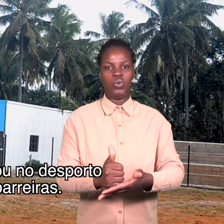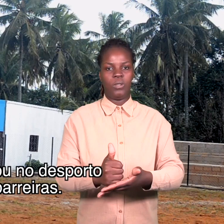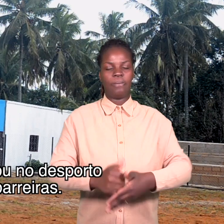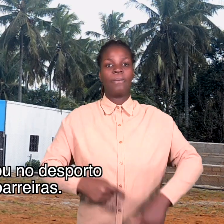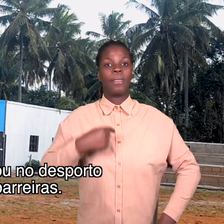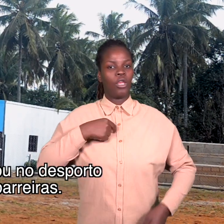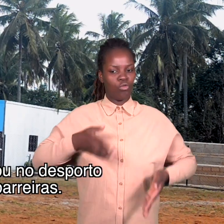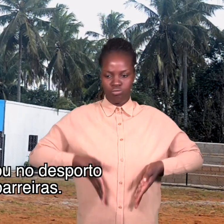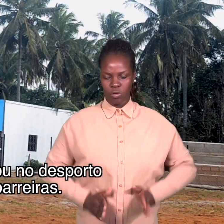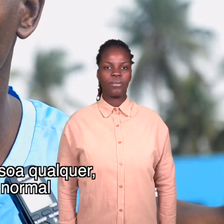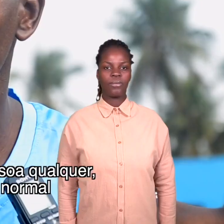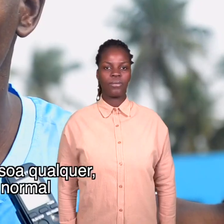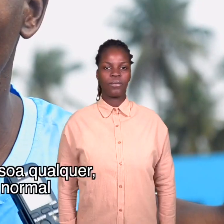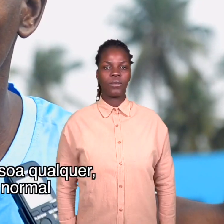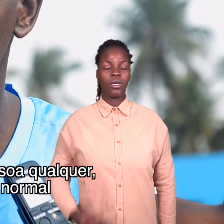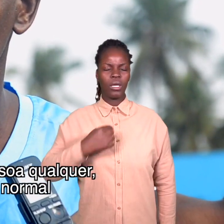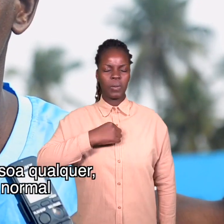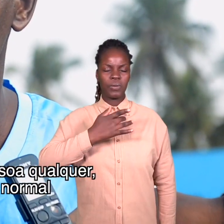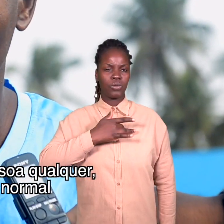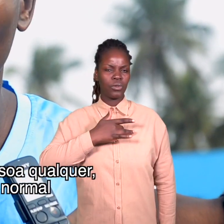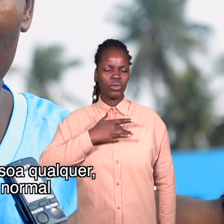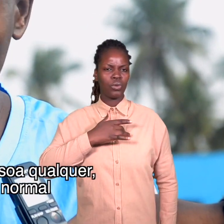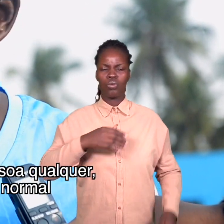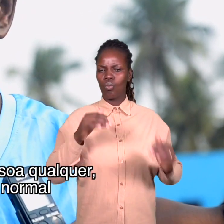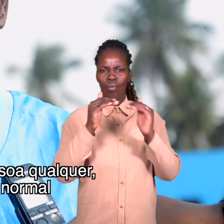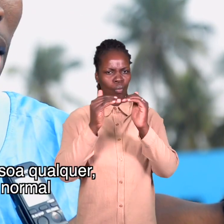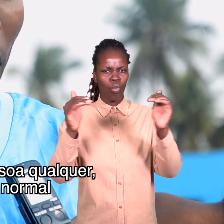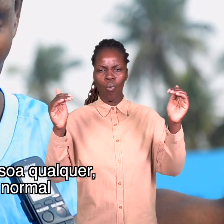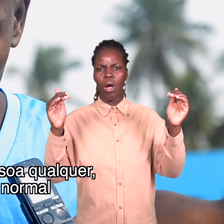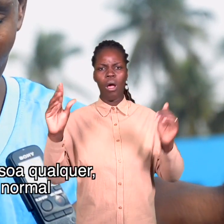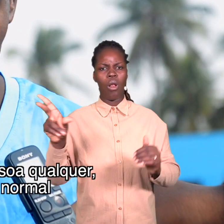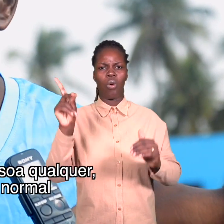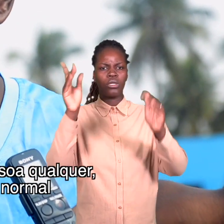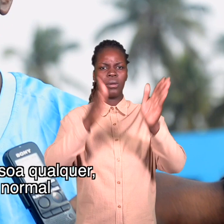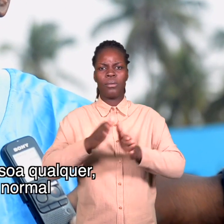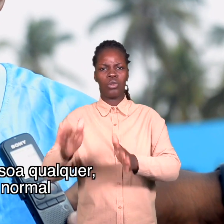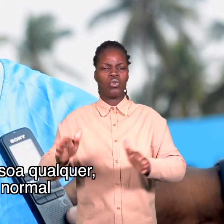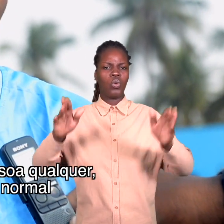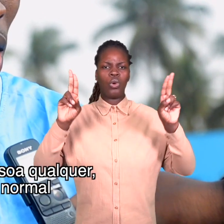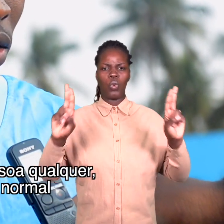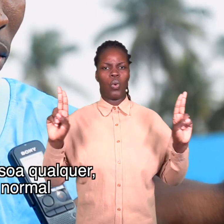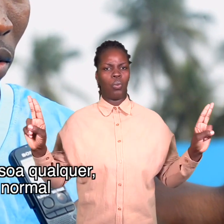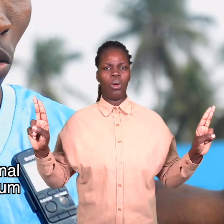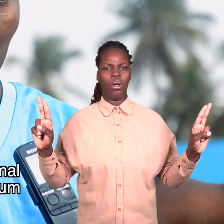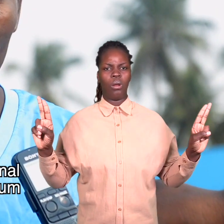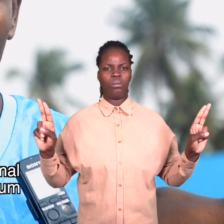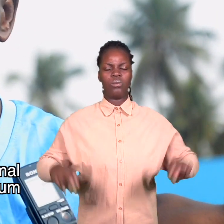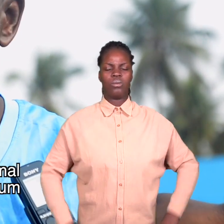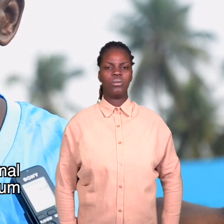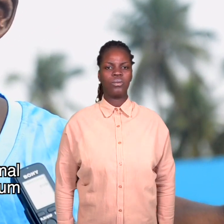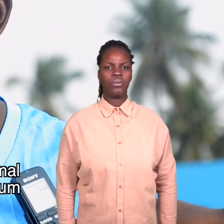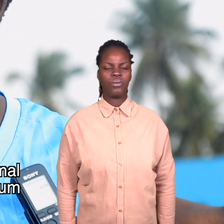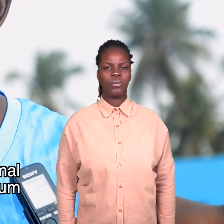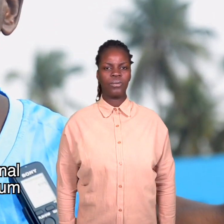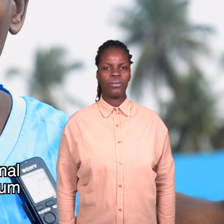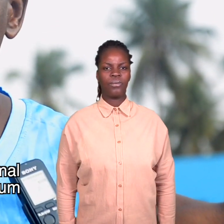forma de vencer barreiras. Eu me sinto uma pessoa qualquer, aliás, uma pessoa normal, sim. Uma pessoa normal